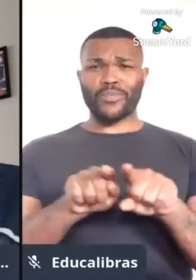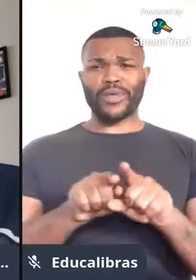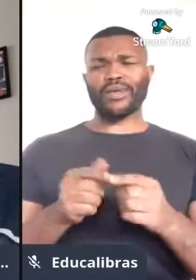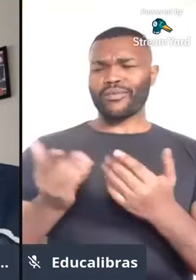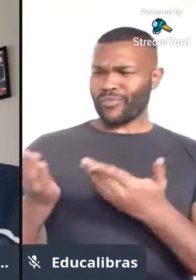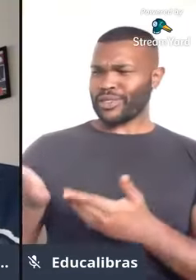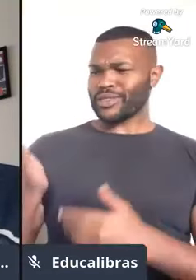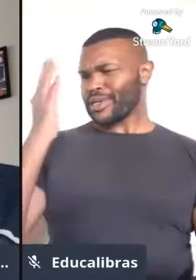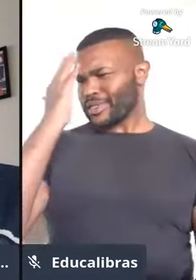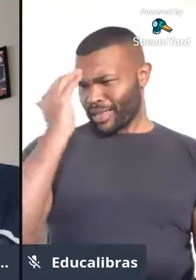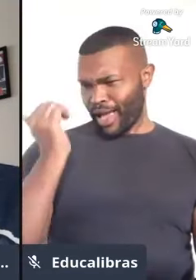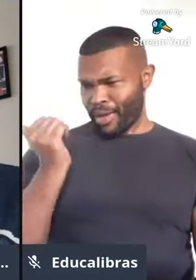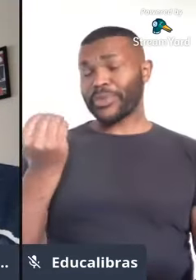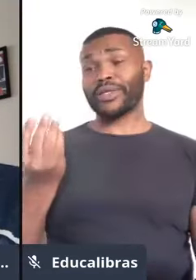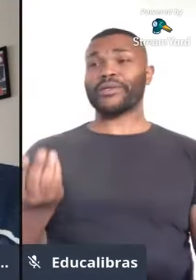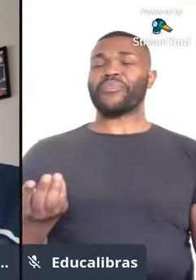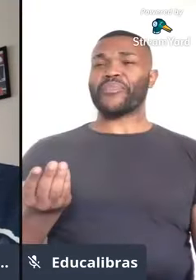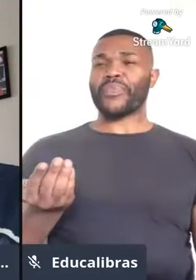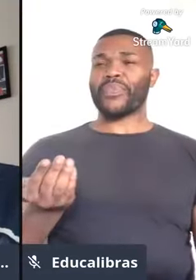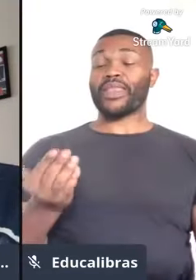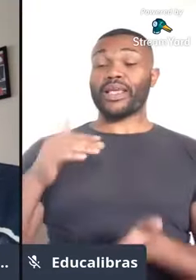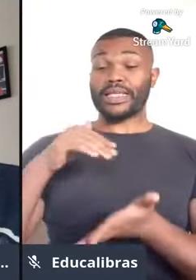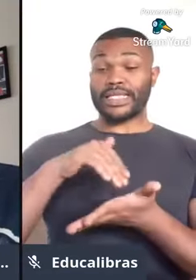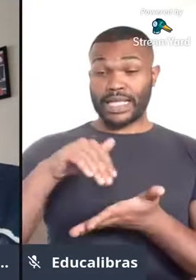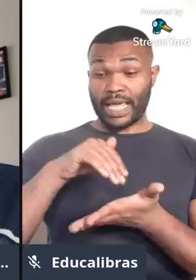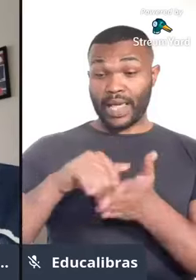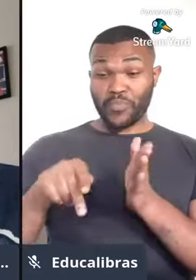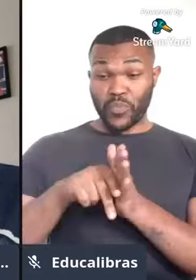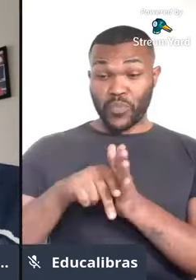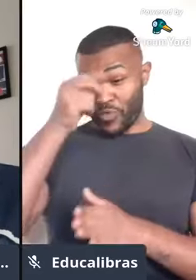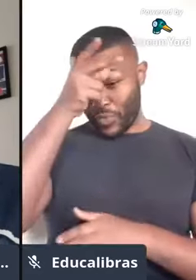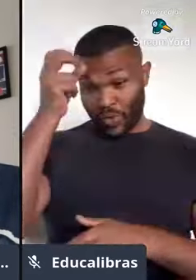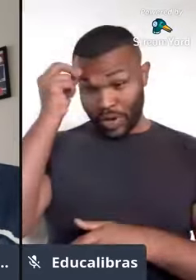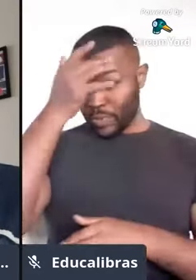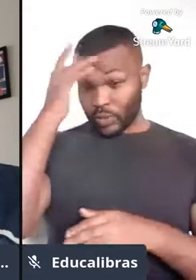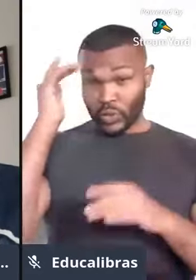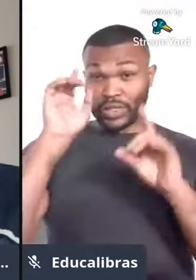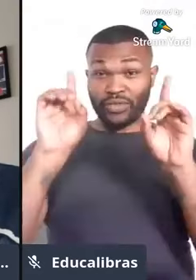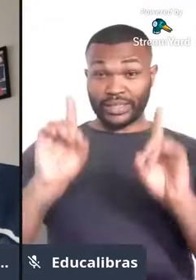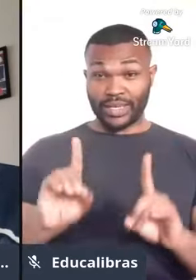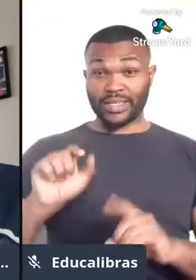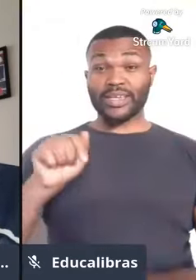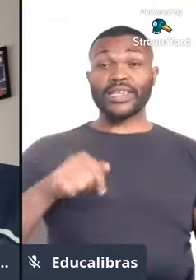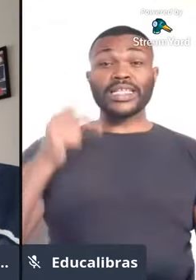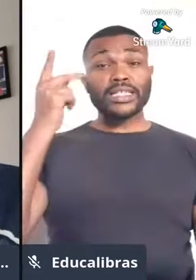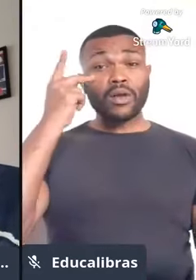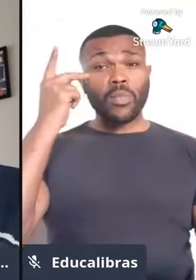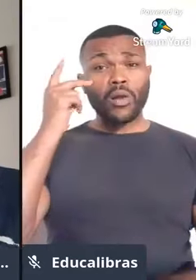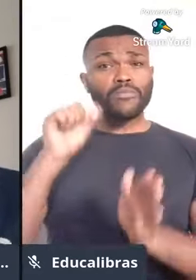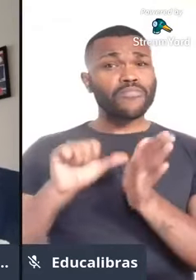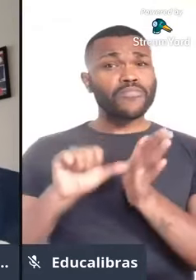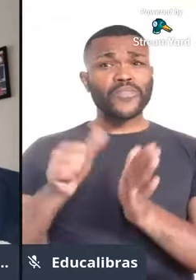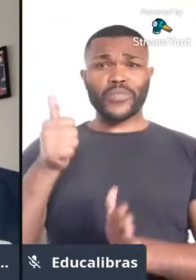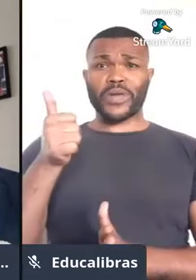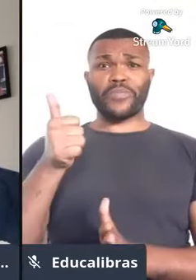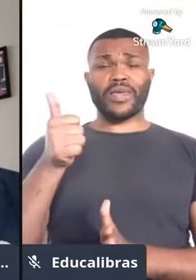né, a Secretaria Municipal da Pessoa com Deficiência de São Paulo é a primeira